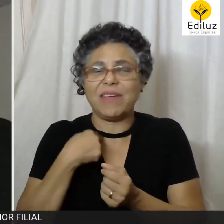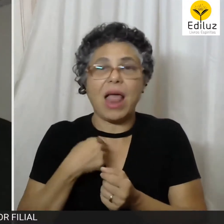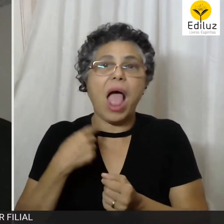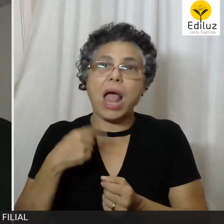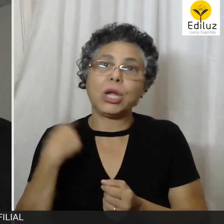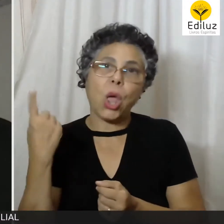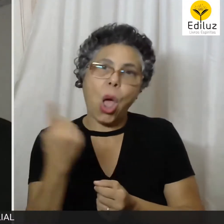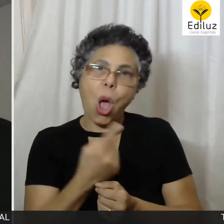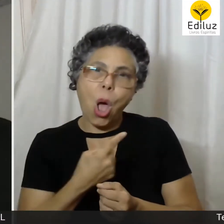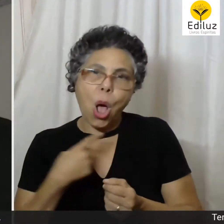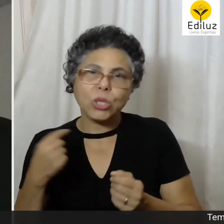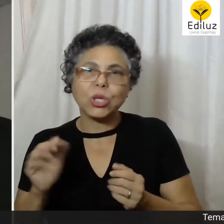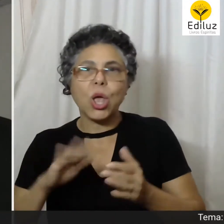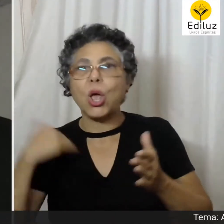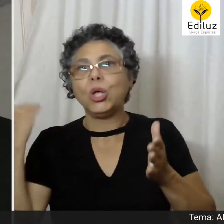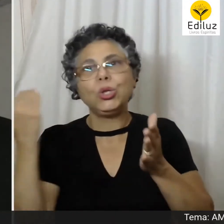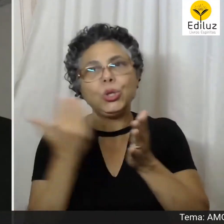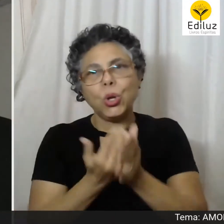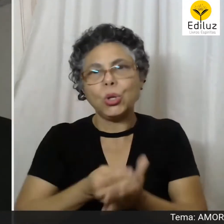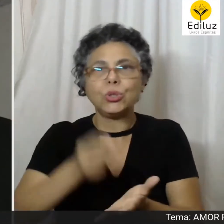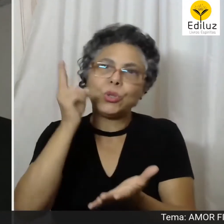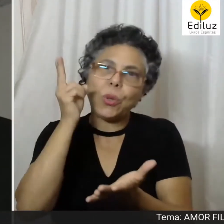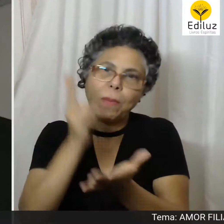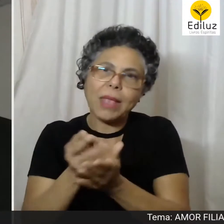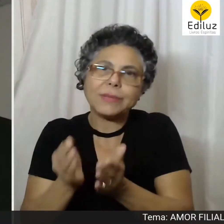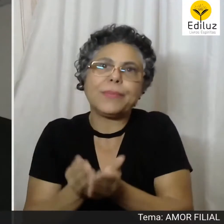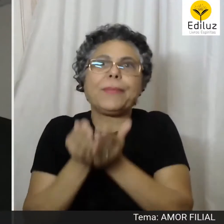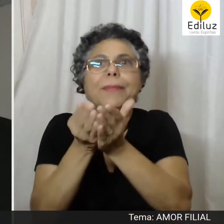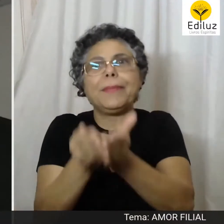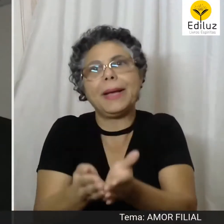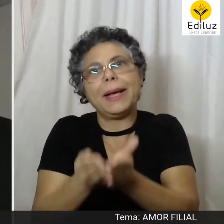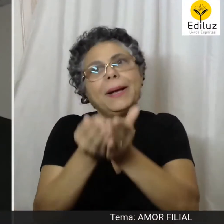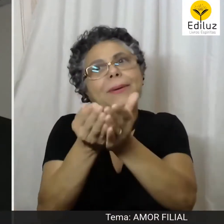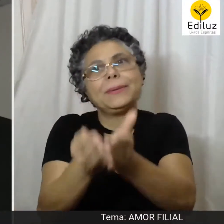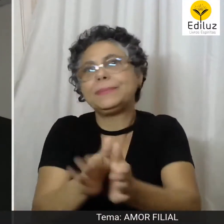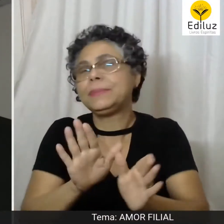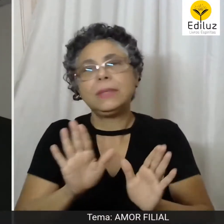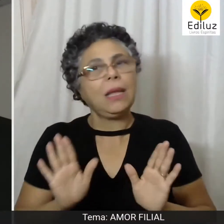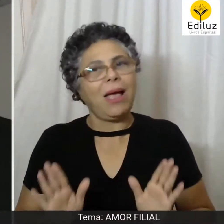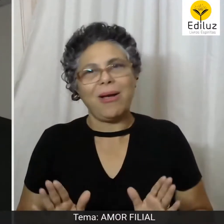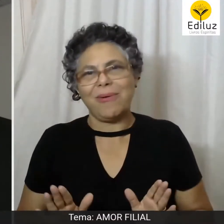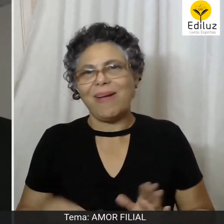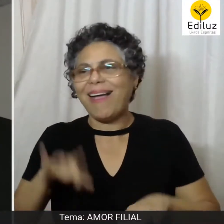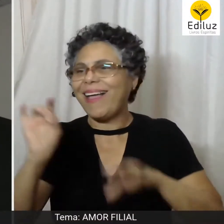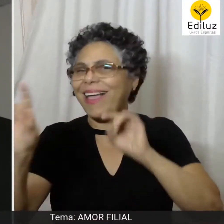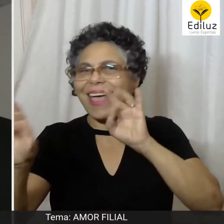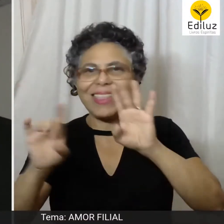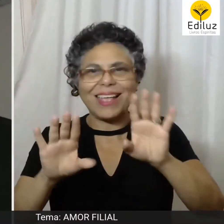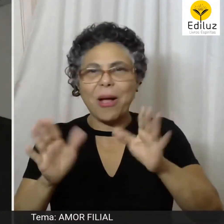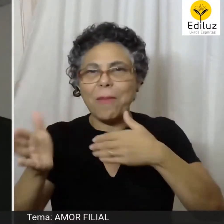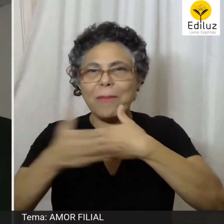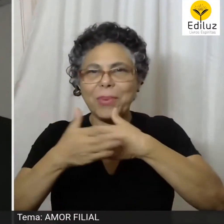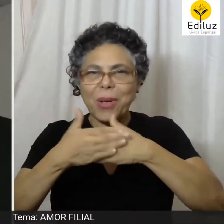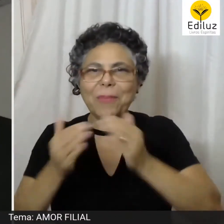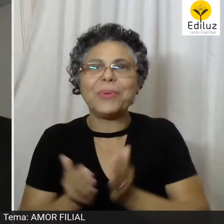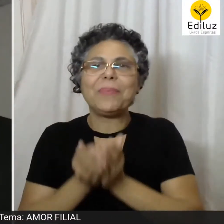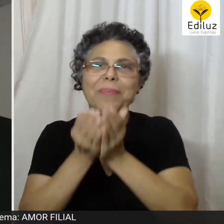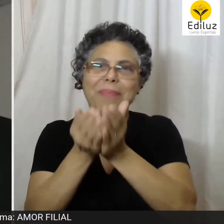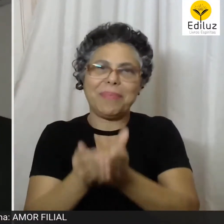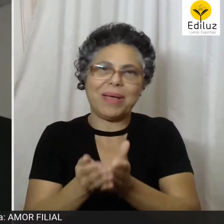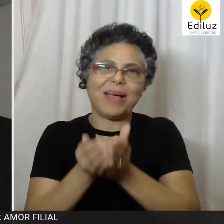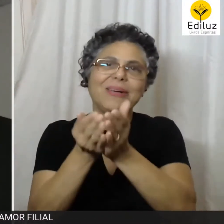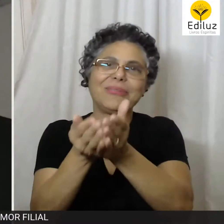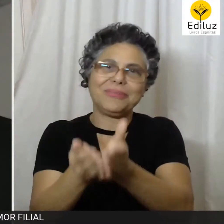Não. A família não significa que é um único barco. Cada um tem o seu barco. Cada um tem o